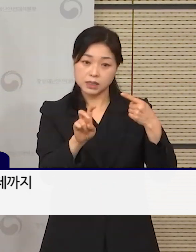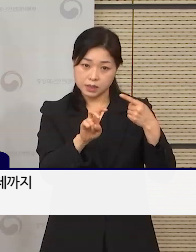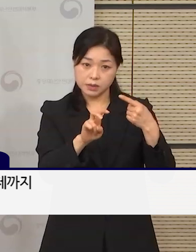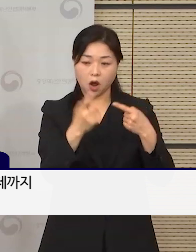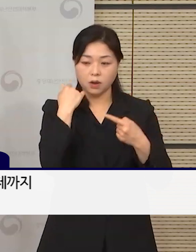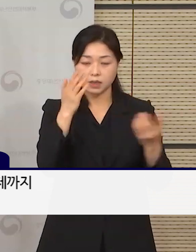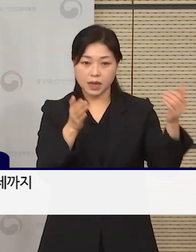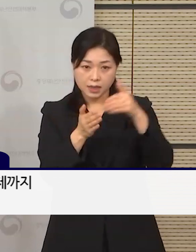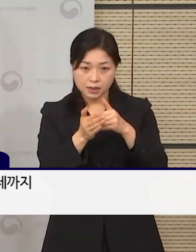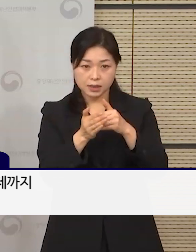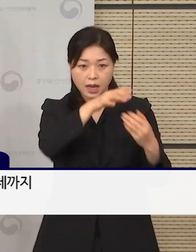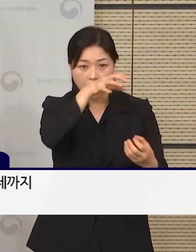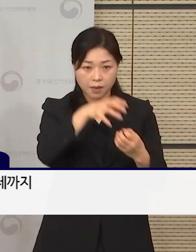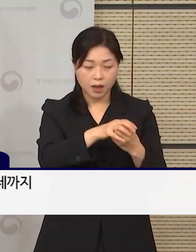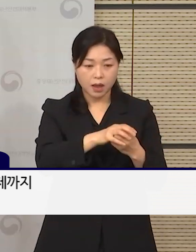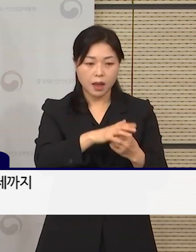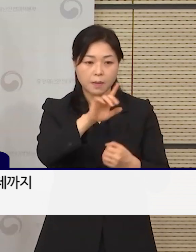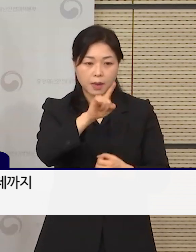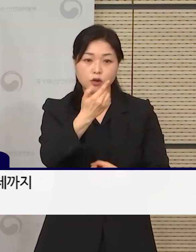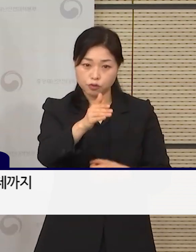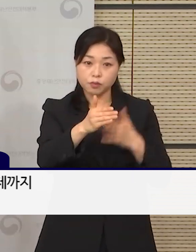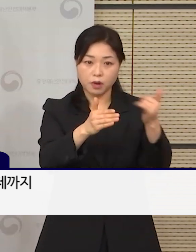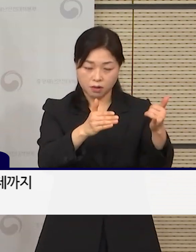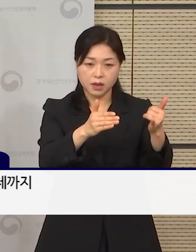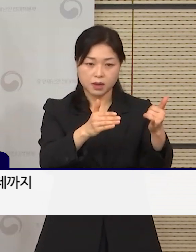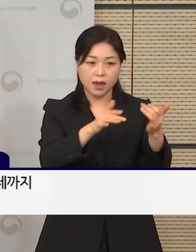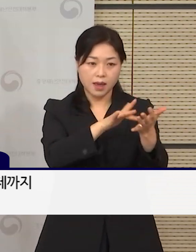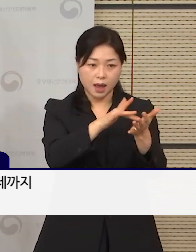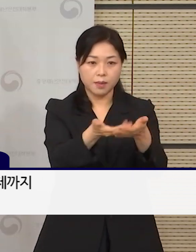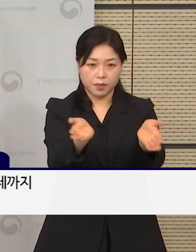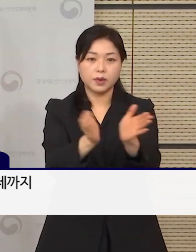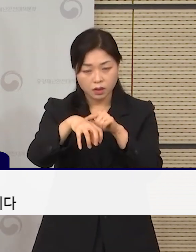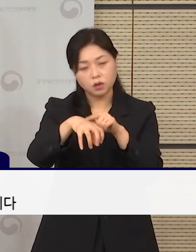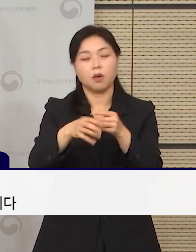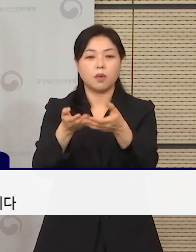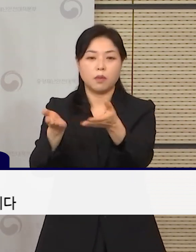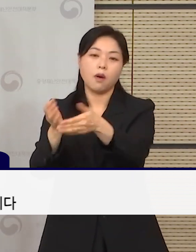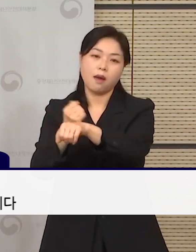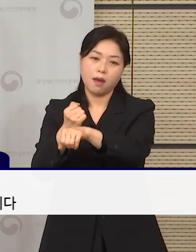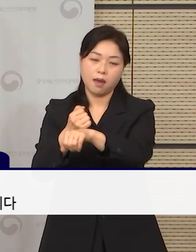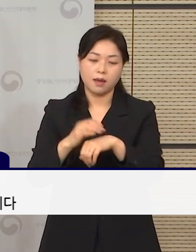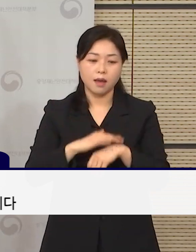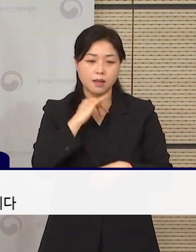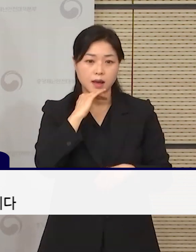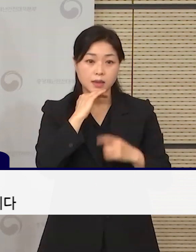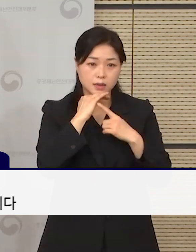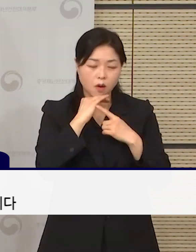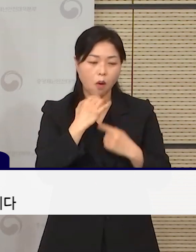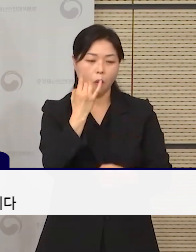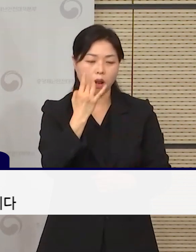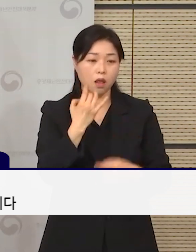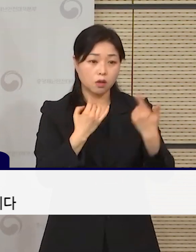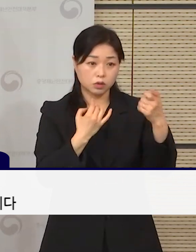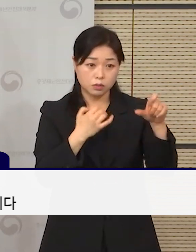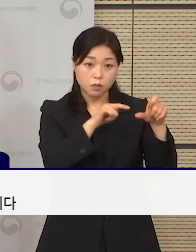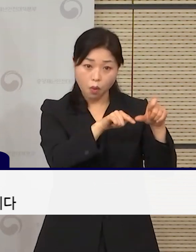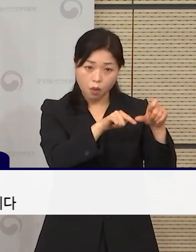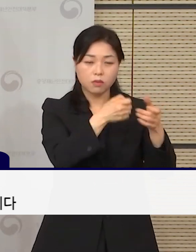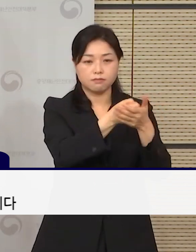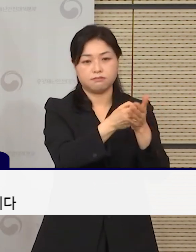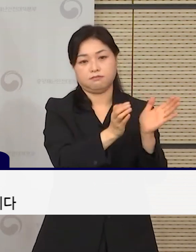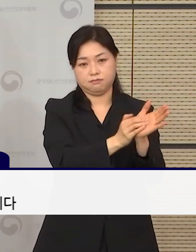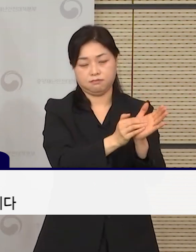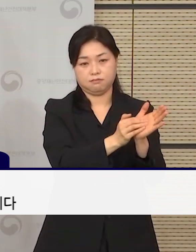어제까지 총 109명에게 투약을 이루어지고 있습니다. 연령 기준도 현행은 65세로 되어